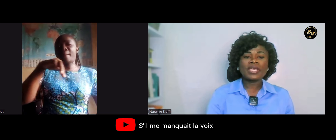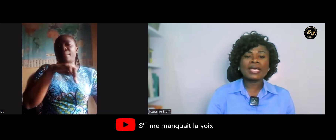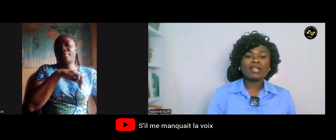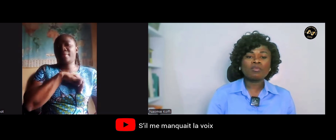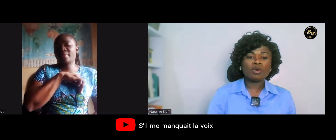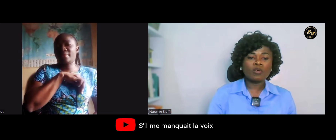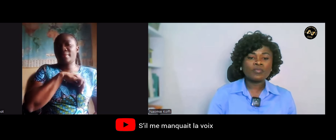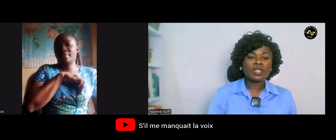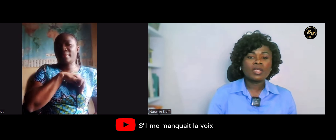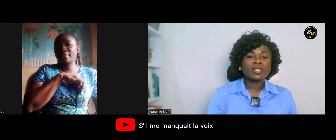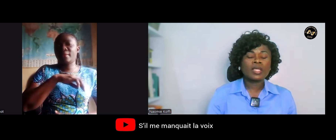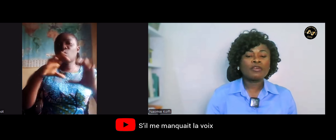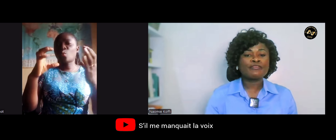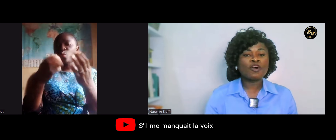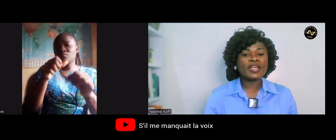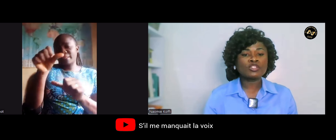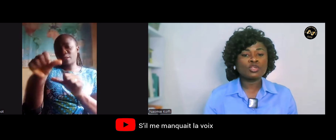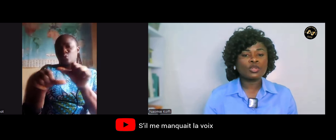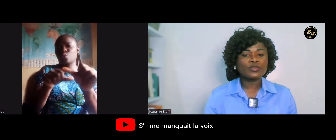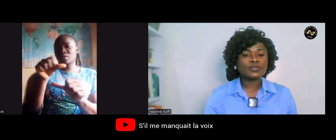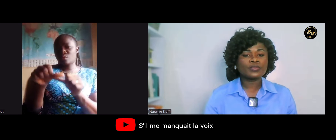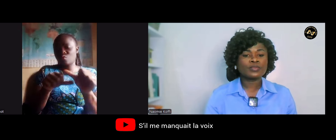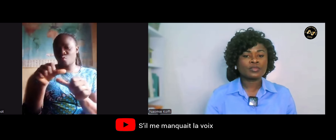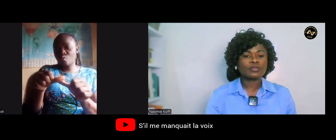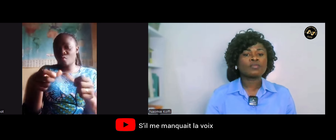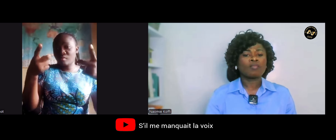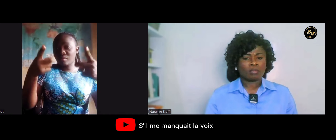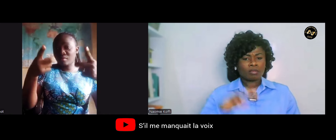faisons également des formations.